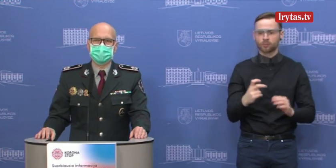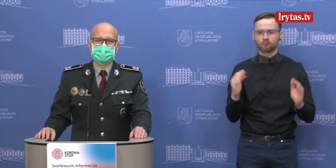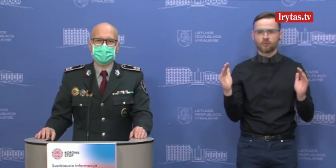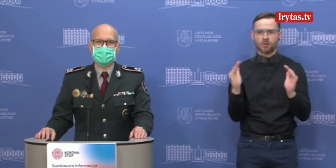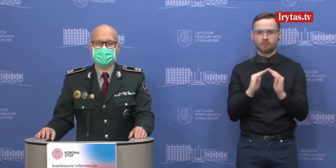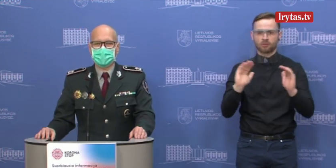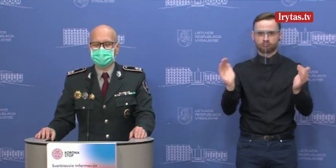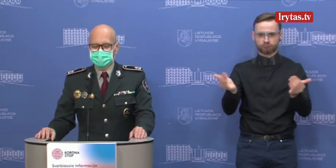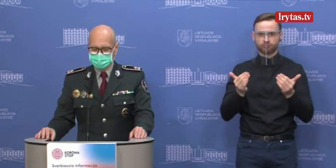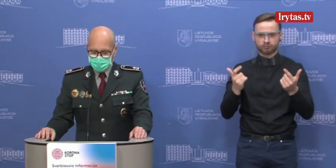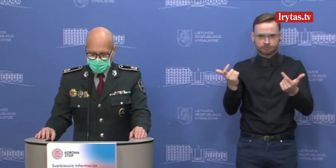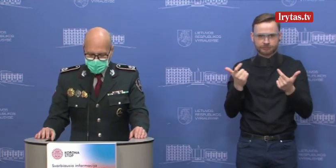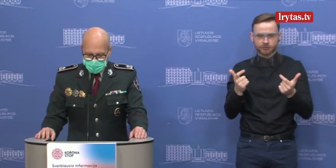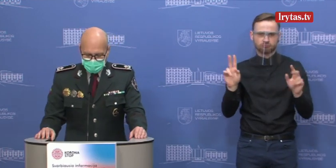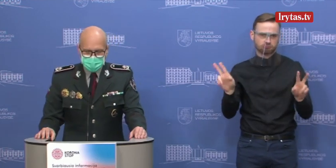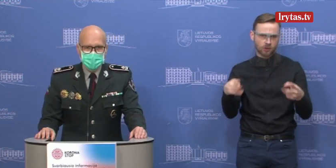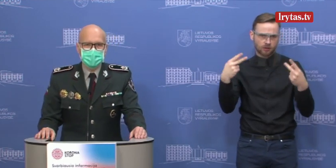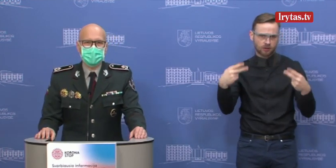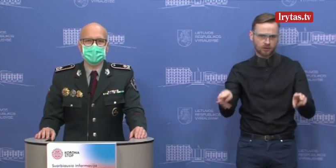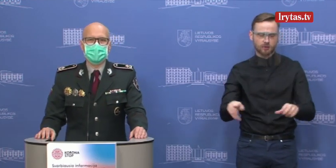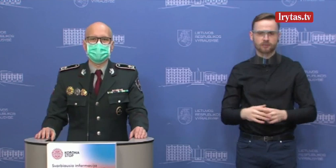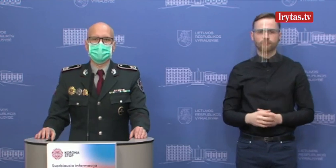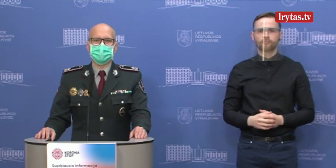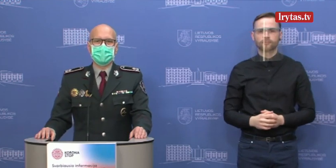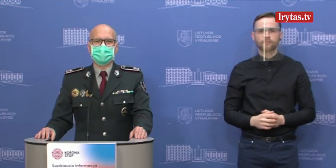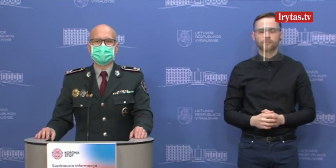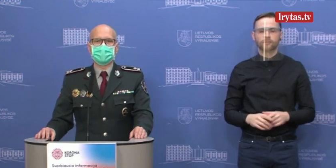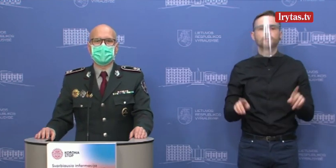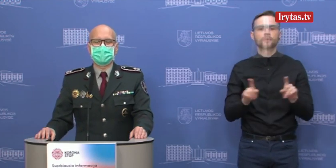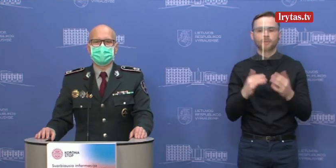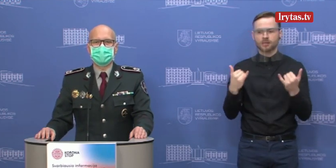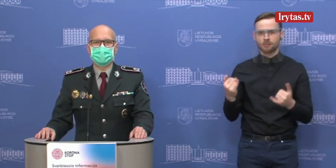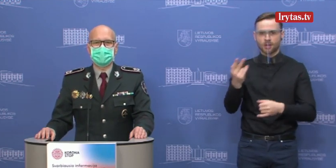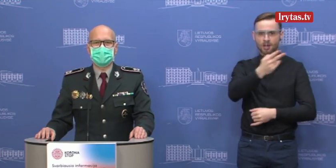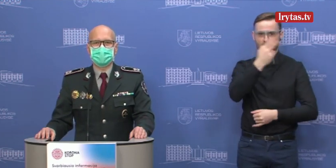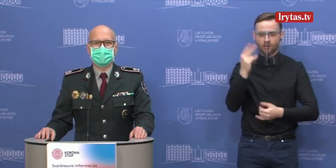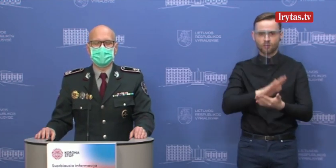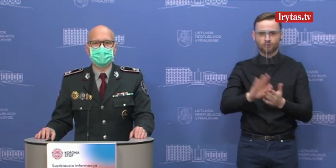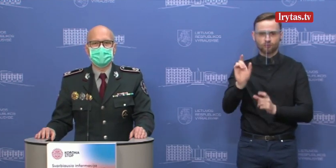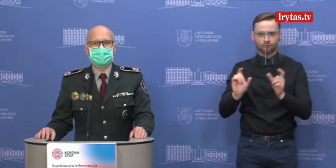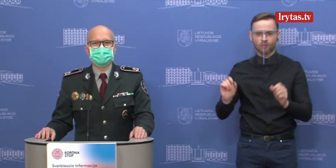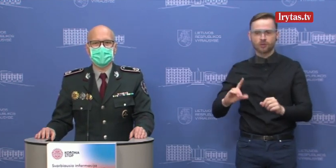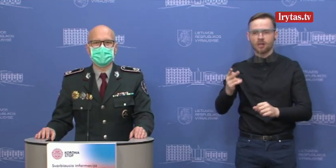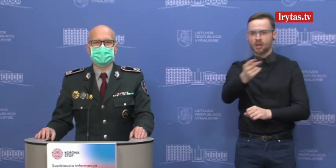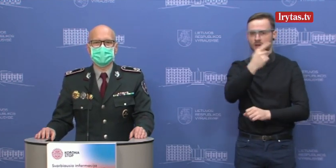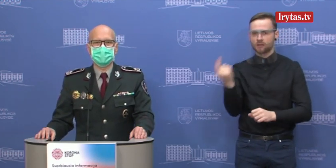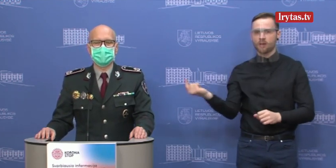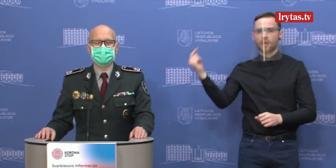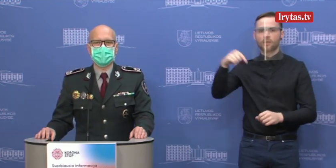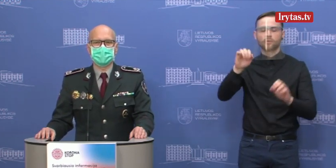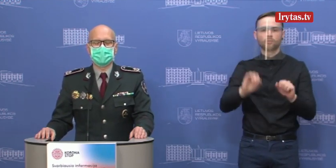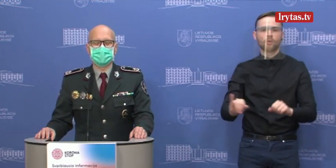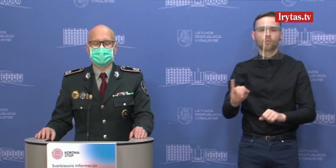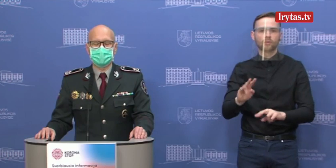mūsų šalių teritorijoje netaikomas. Taipogi mūsų piliečiai dabar gali atvykti į Lietuvą ne tik tai per